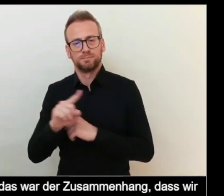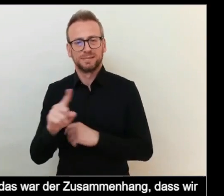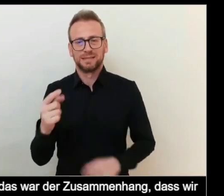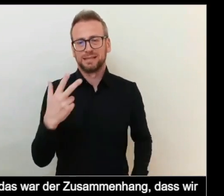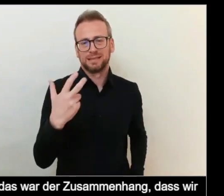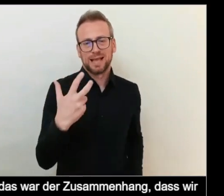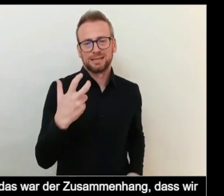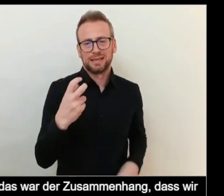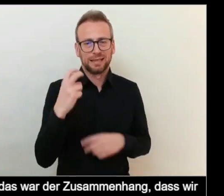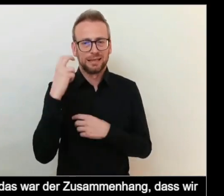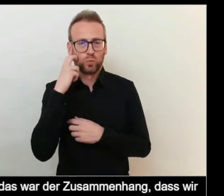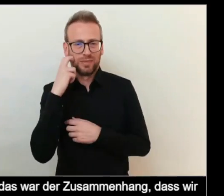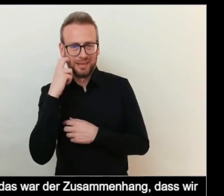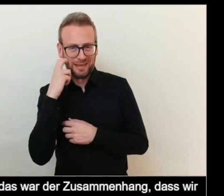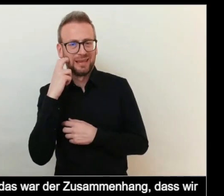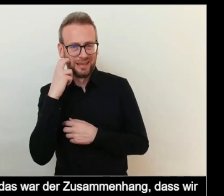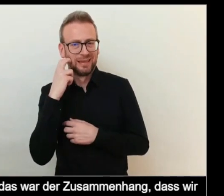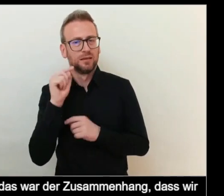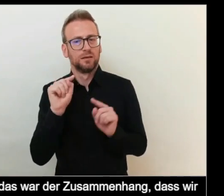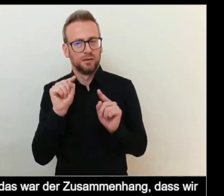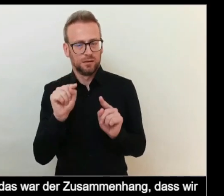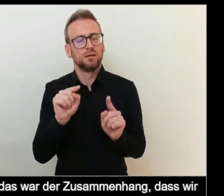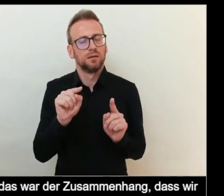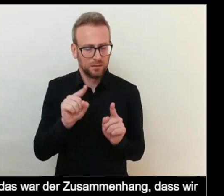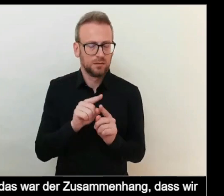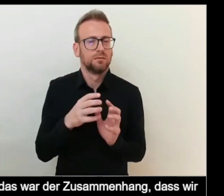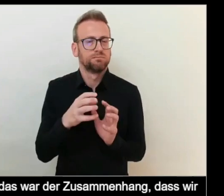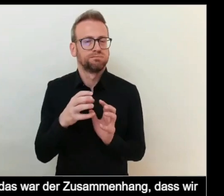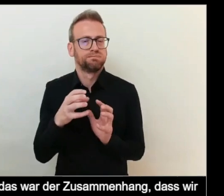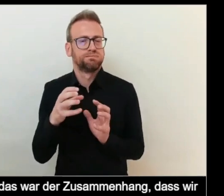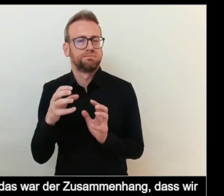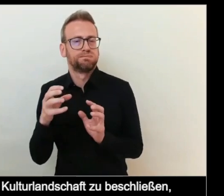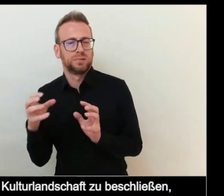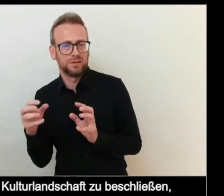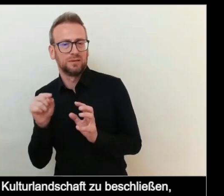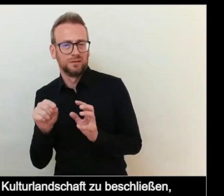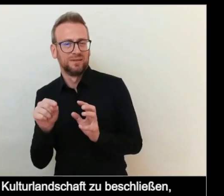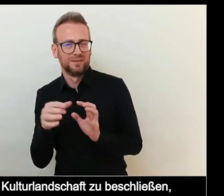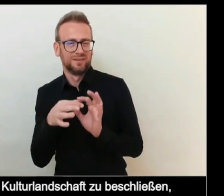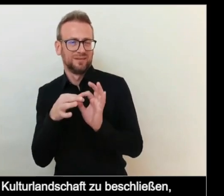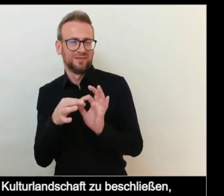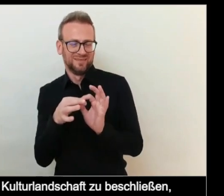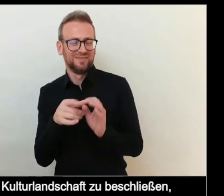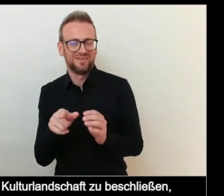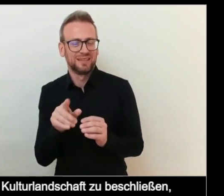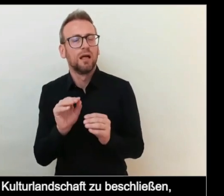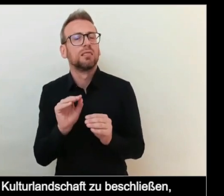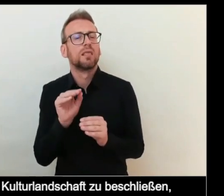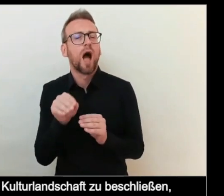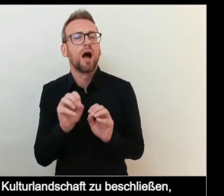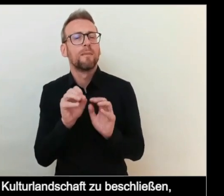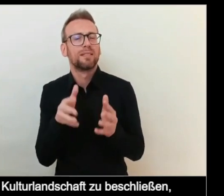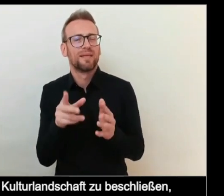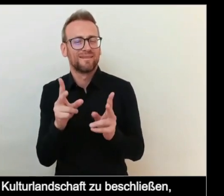in die Hand für die sogenannte freie Szene. Das heißt, alle Künstlerinnen und Künstler, Kulturschaffenden, die nicht gebunden sind an